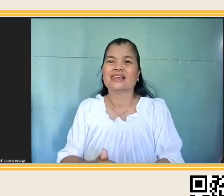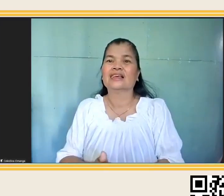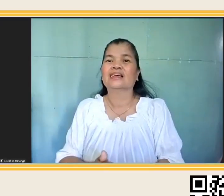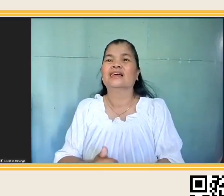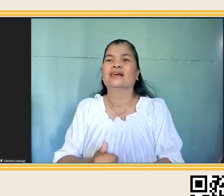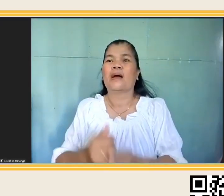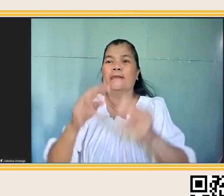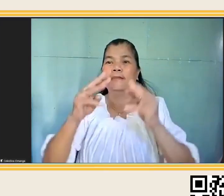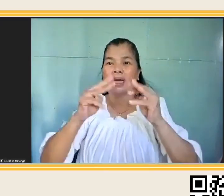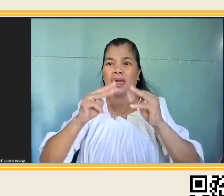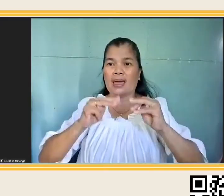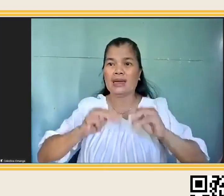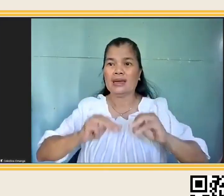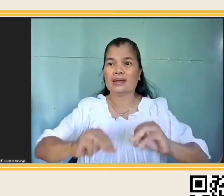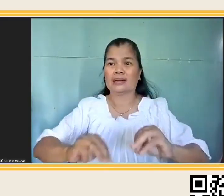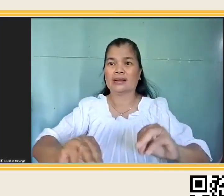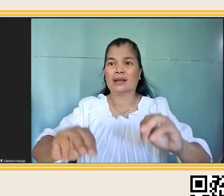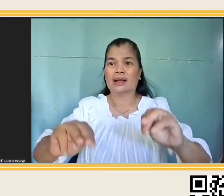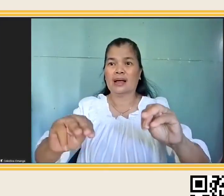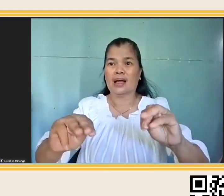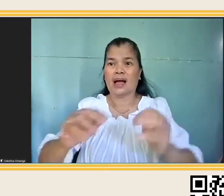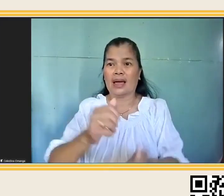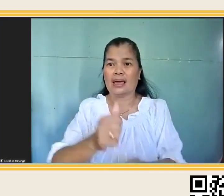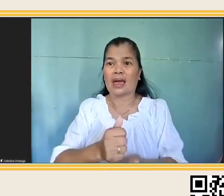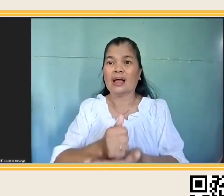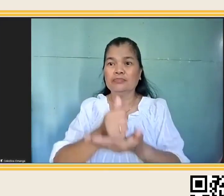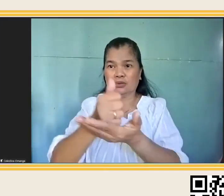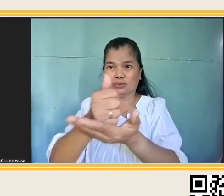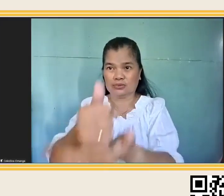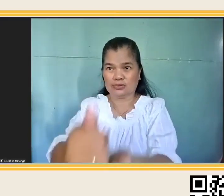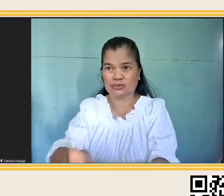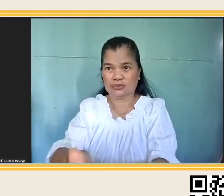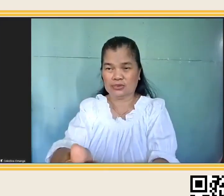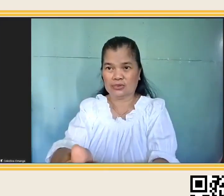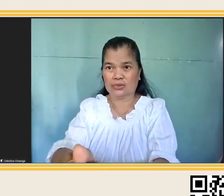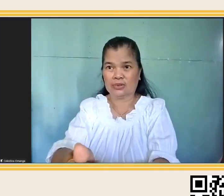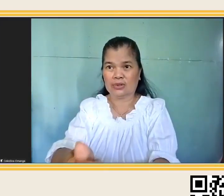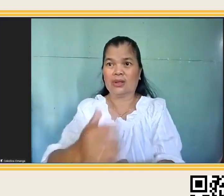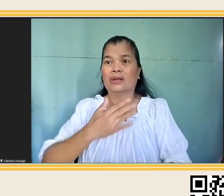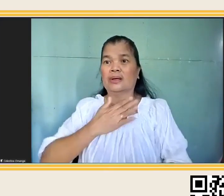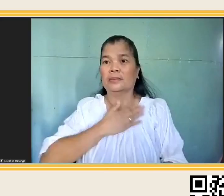ulit. May I help you?